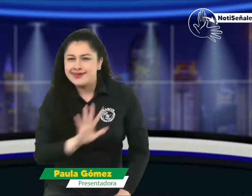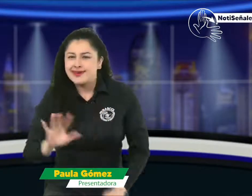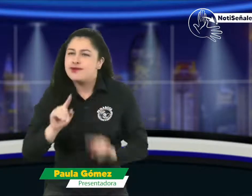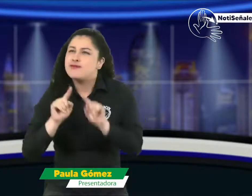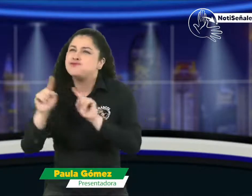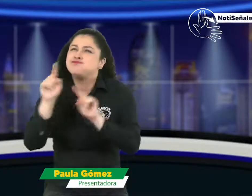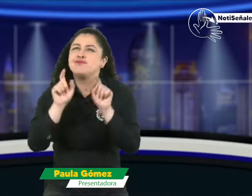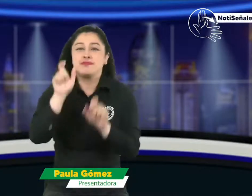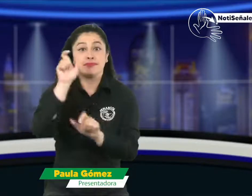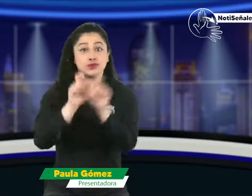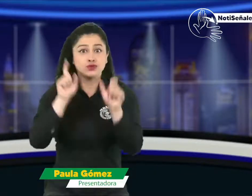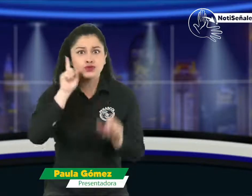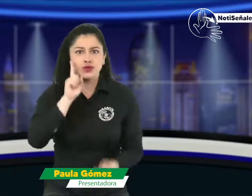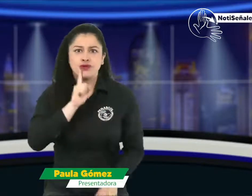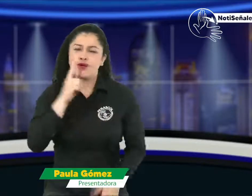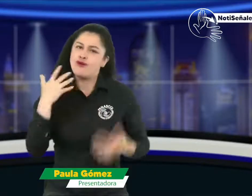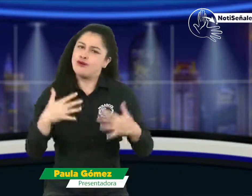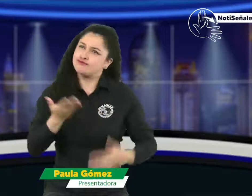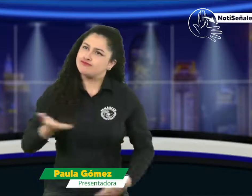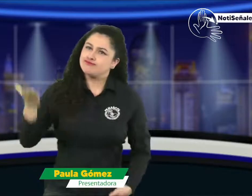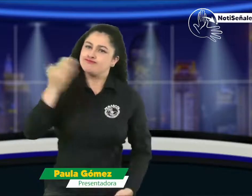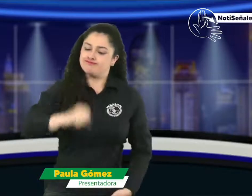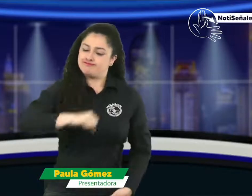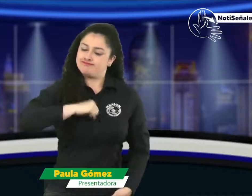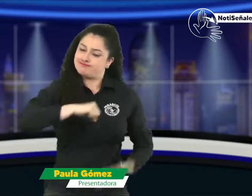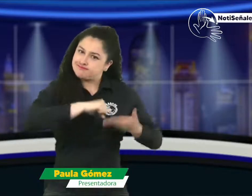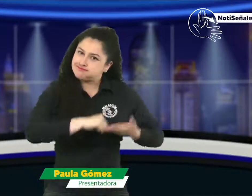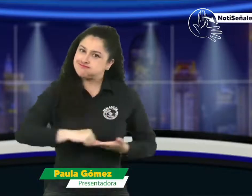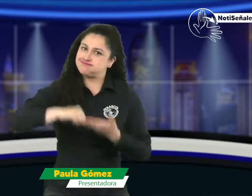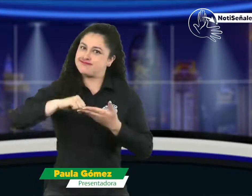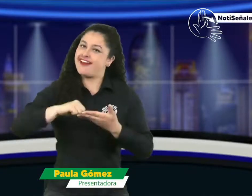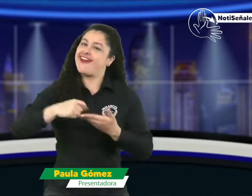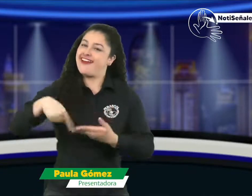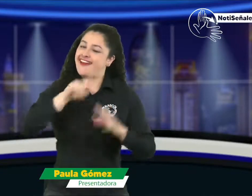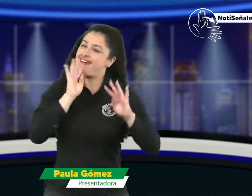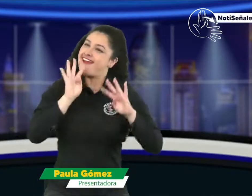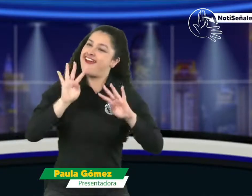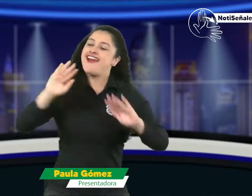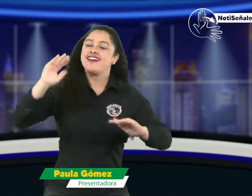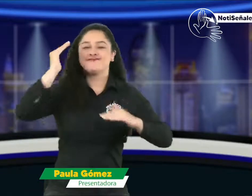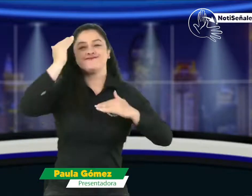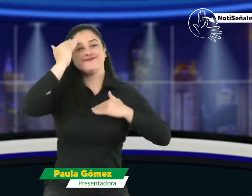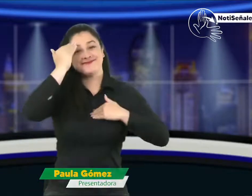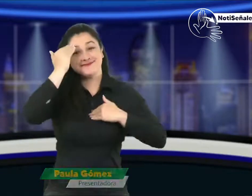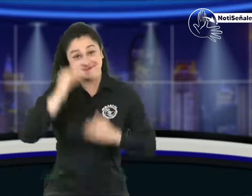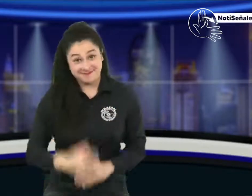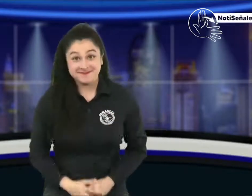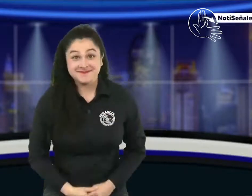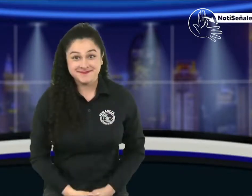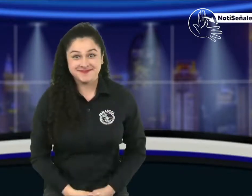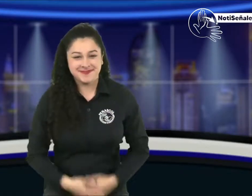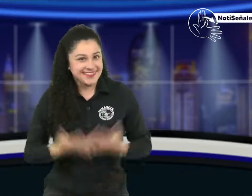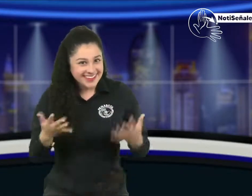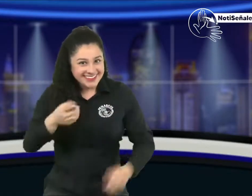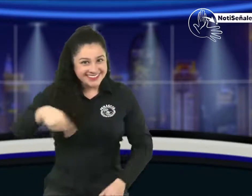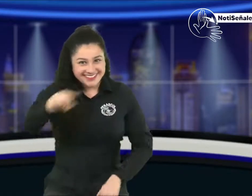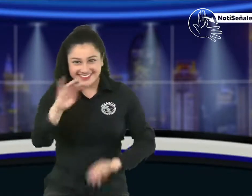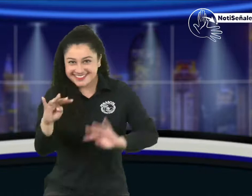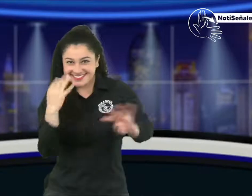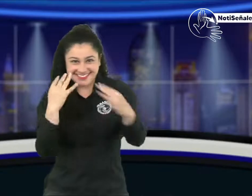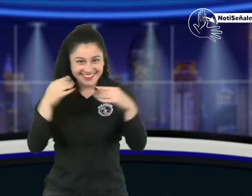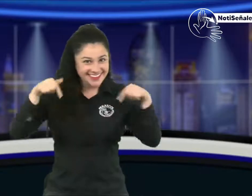penas con que contribuye a la toma de conciencia por los derechos de las personas sordas